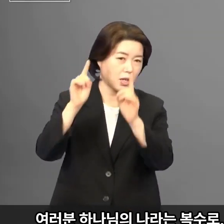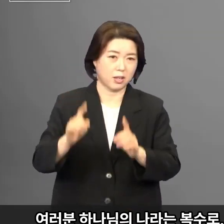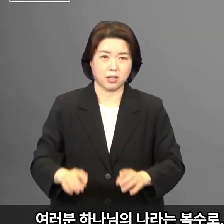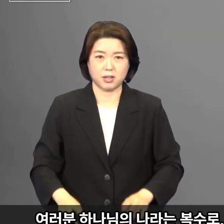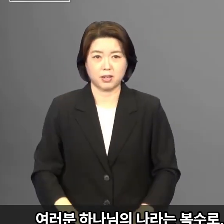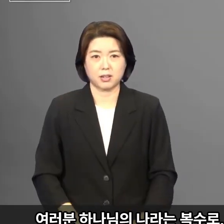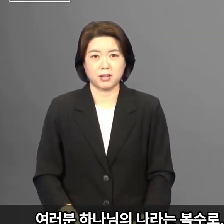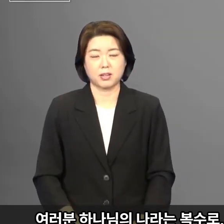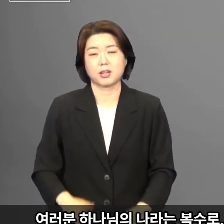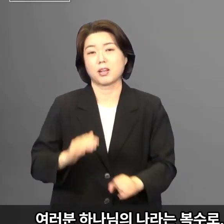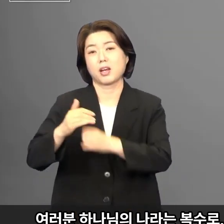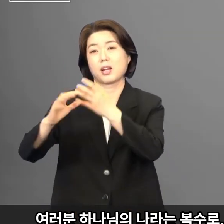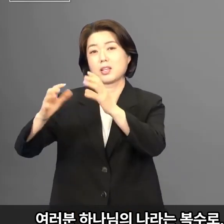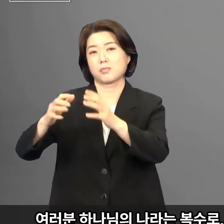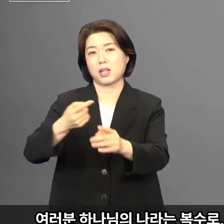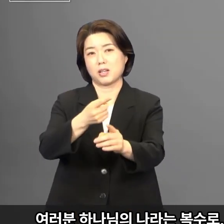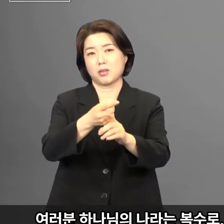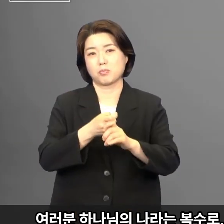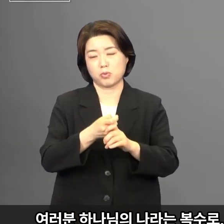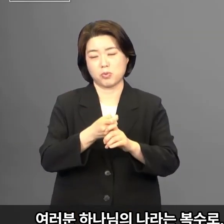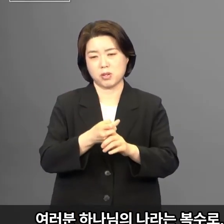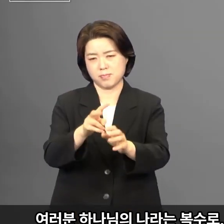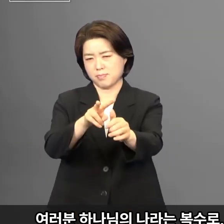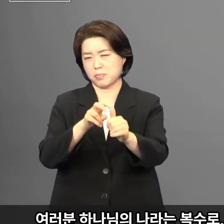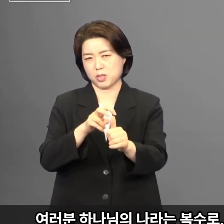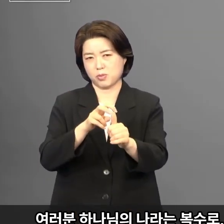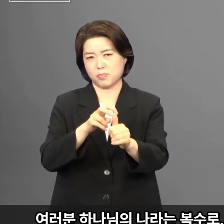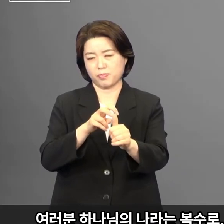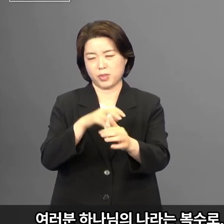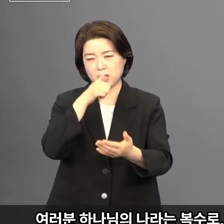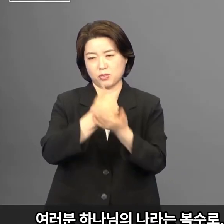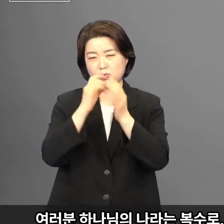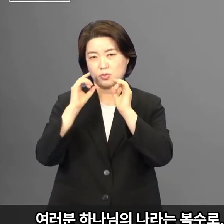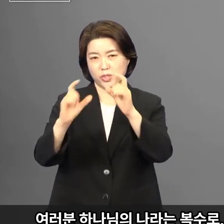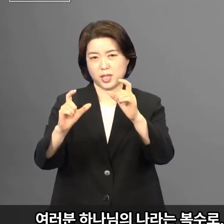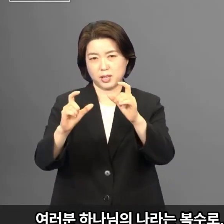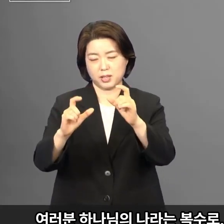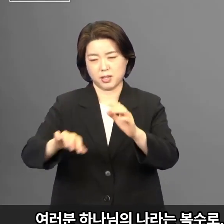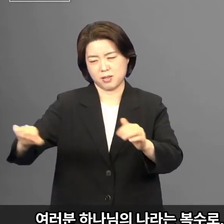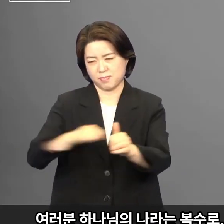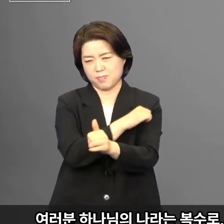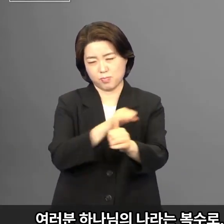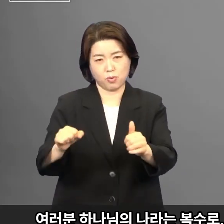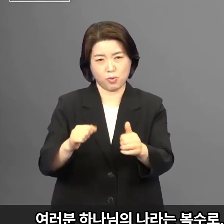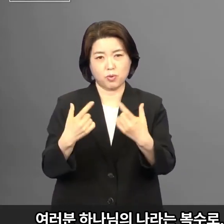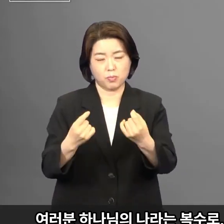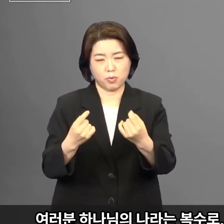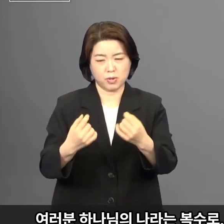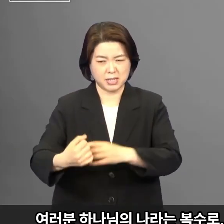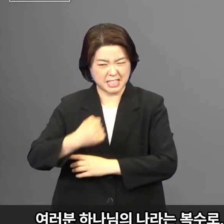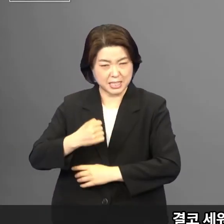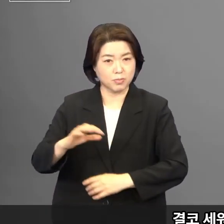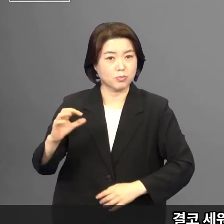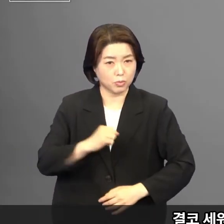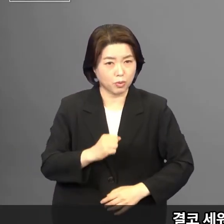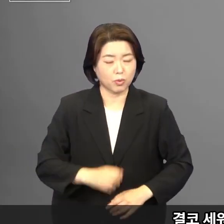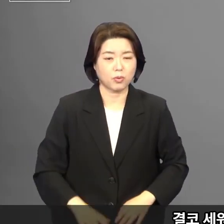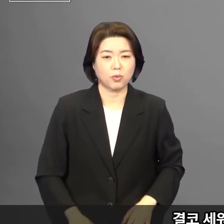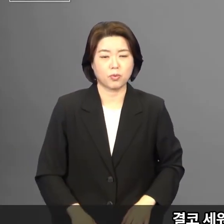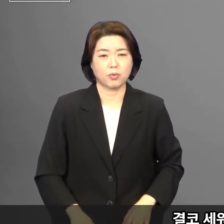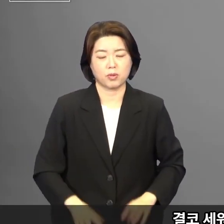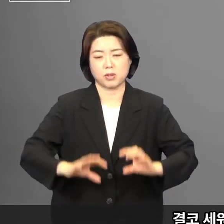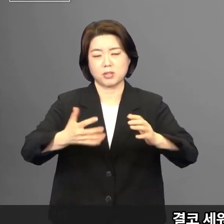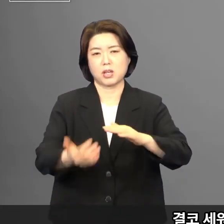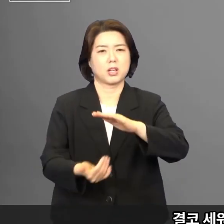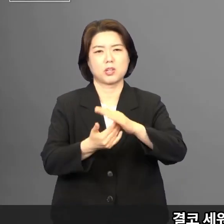하나님의 나라는 복수로, 미움으로, 정죄로, 폭력으로, 무력으로 결코